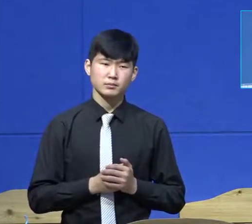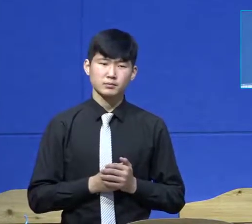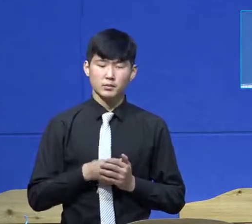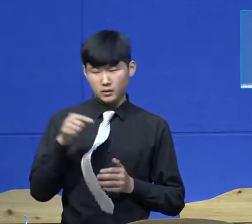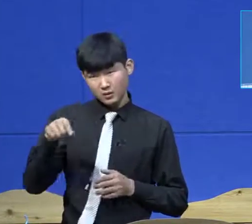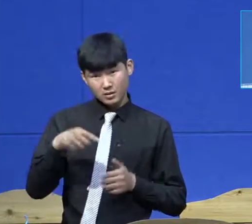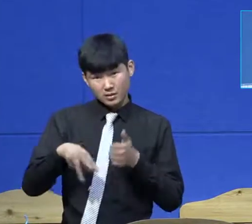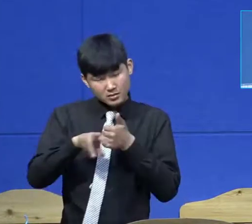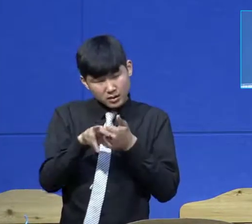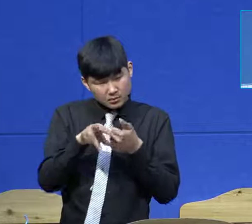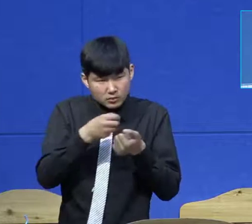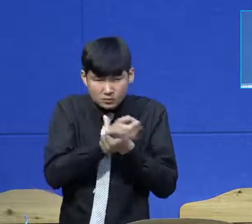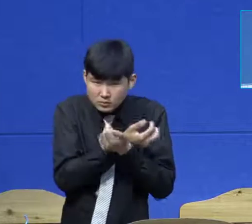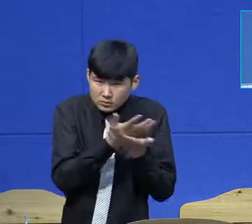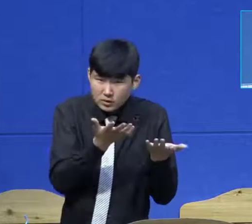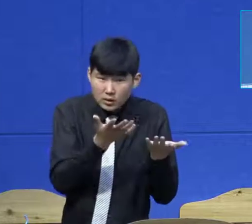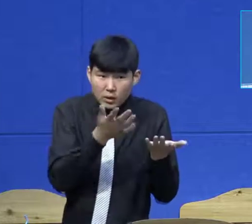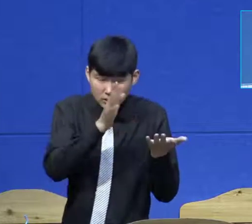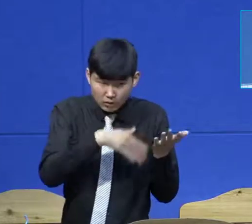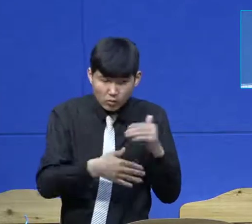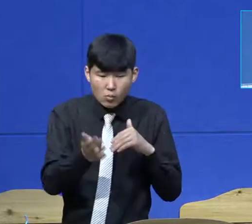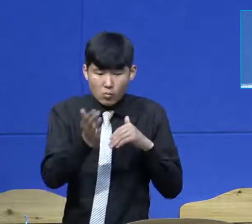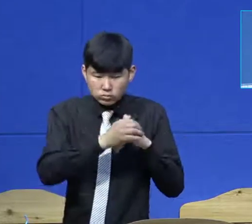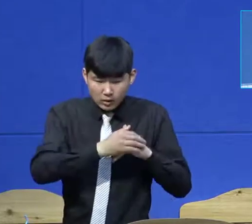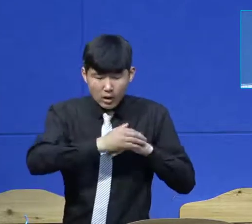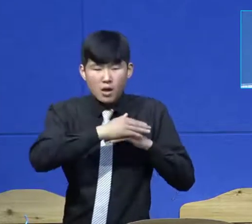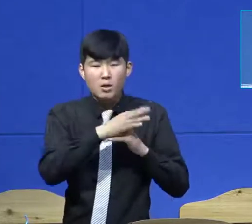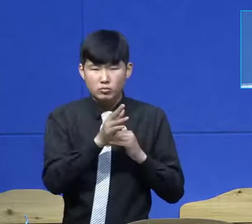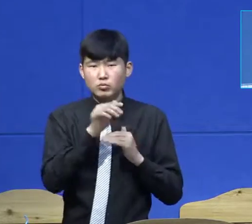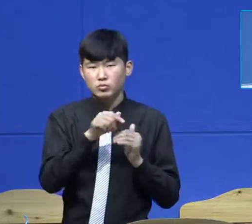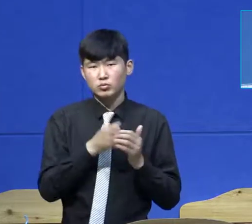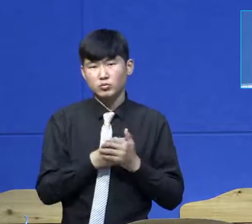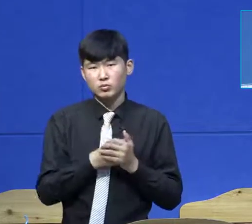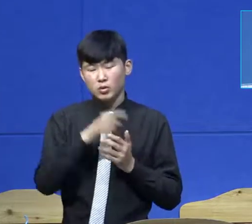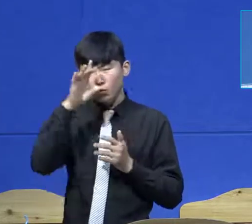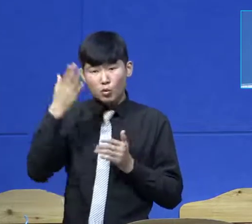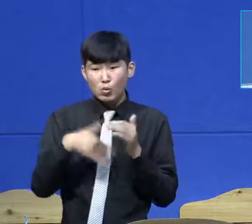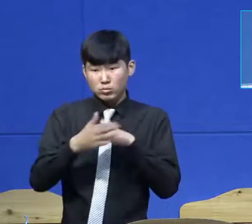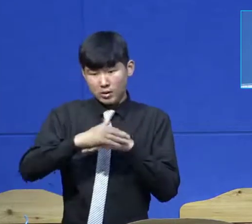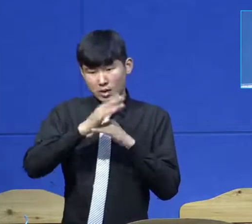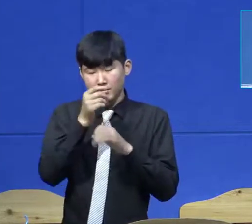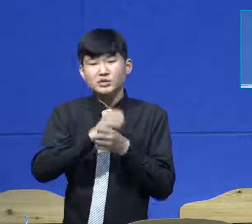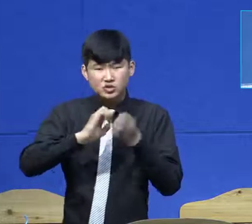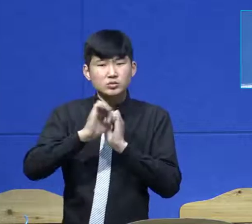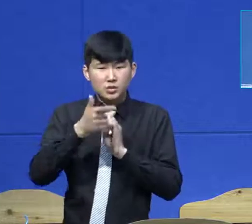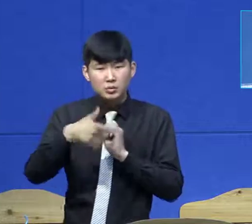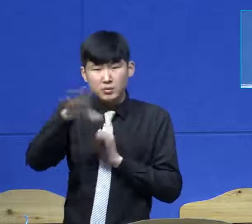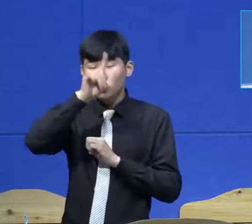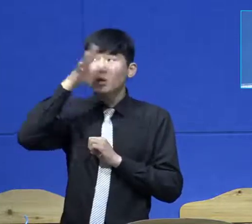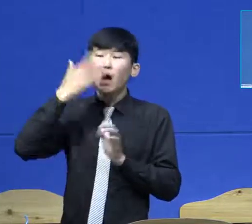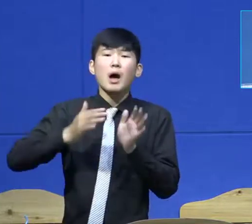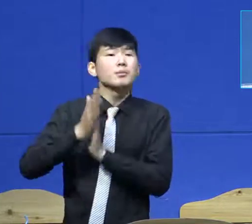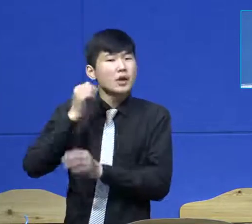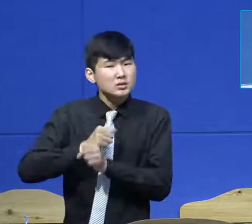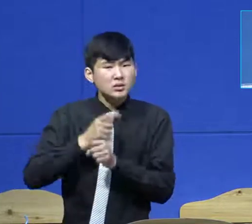энэ сайн мэдээг тарааж байгаа нь үхэгчдийг амьдлуулж байгаа хэрэг. Бурхан үхэгчдийг амьдлуулах ажил хийдэг. Бид нэр Бурхантай хамт ажилладаг.